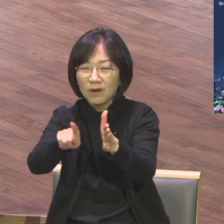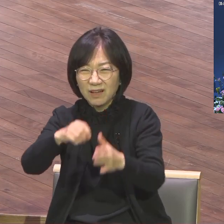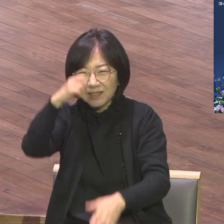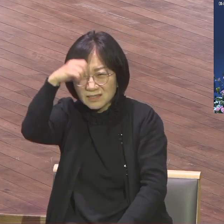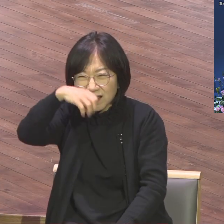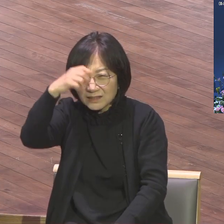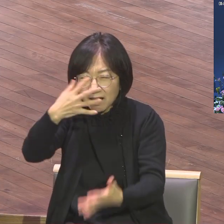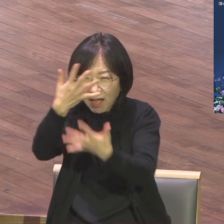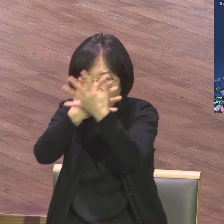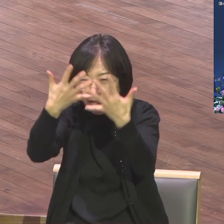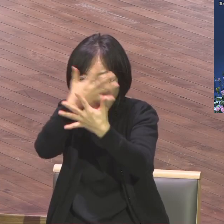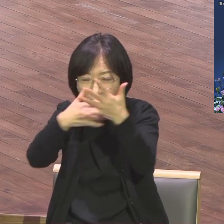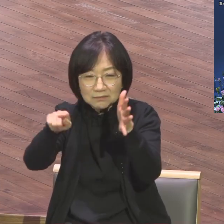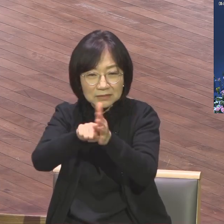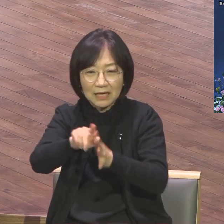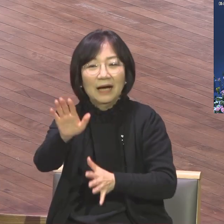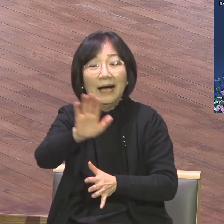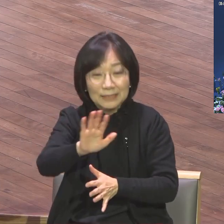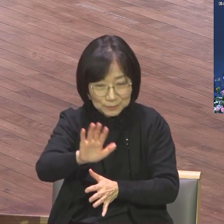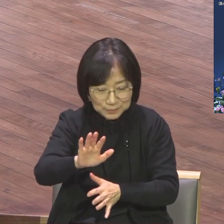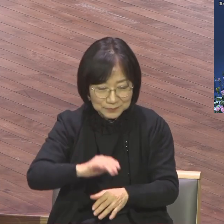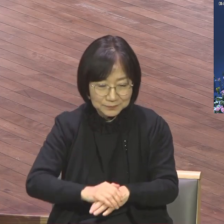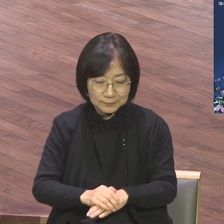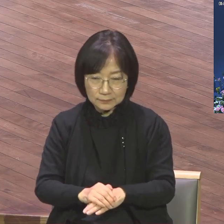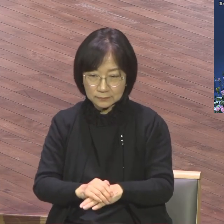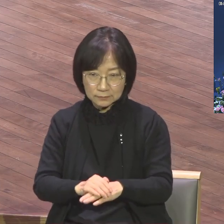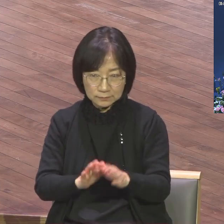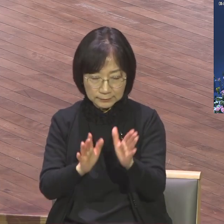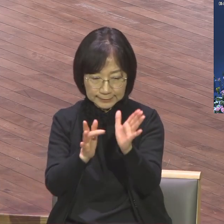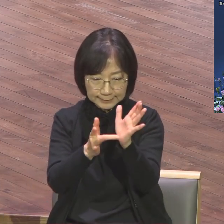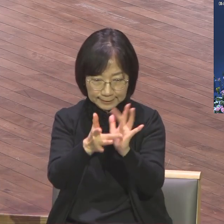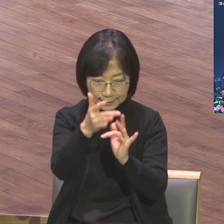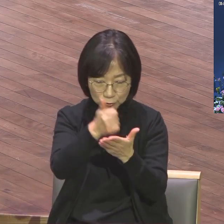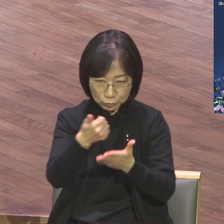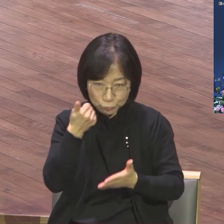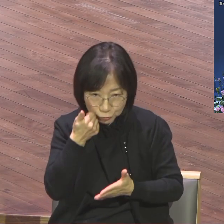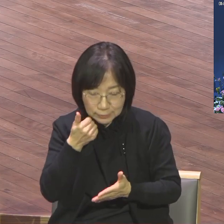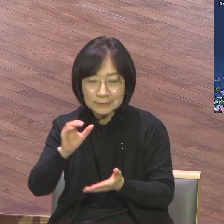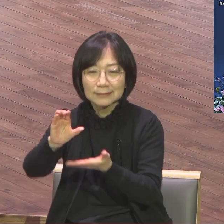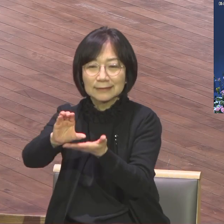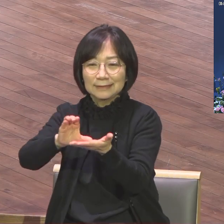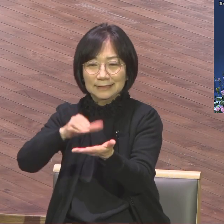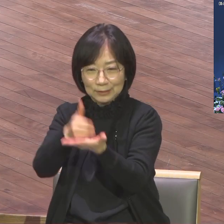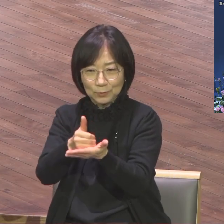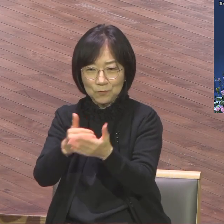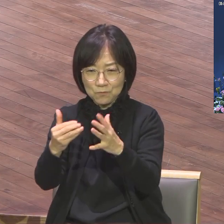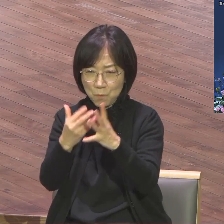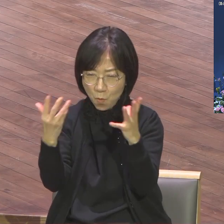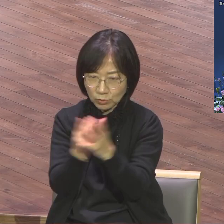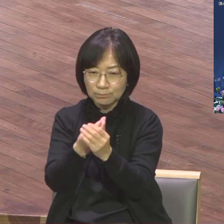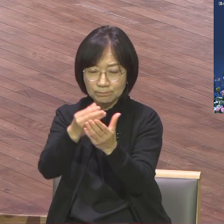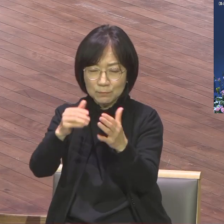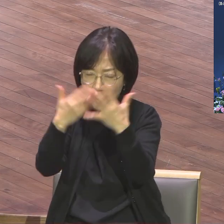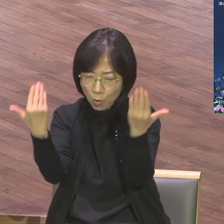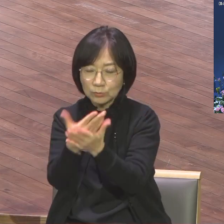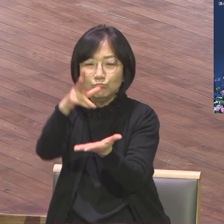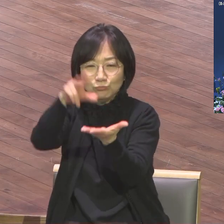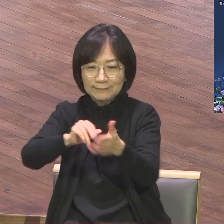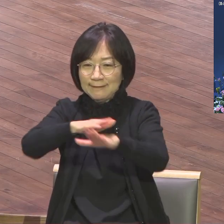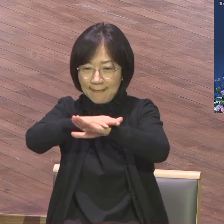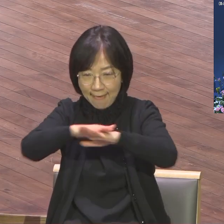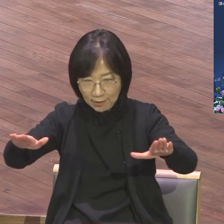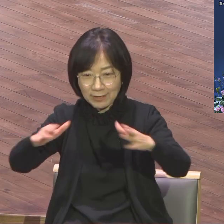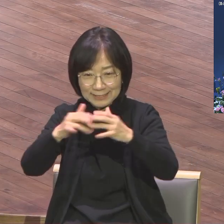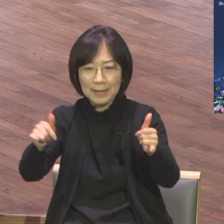막연한 믿음이 아니에요. 예수가 그리스도 모든 문제 해결자라는 사실을 믿는 믿음을 말합니다.